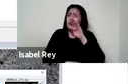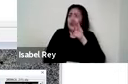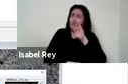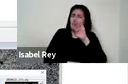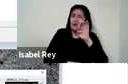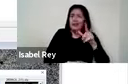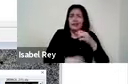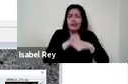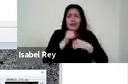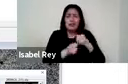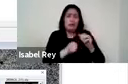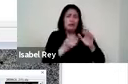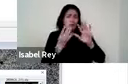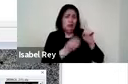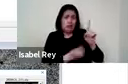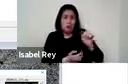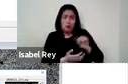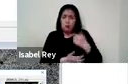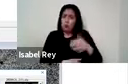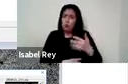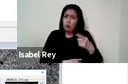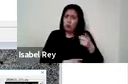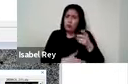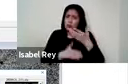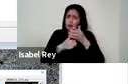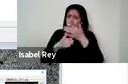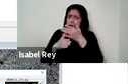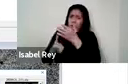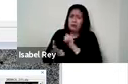91. Además, esto ya se comparte,